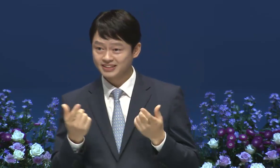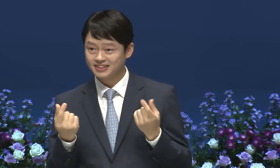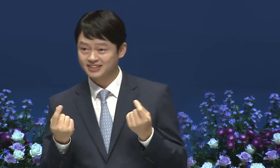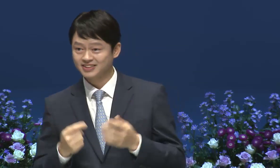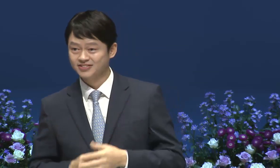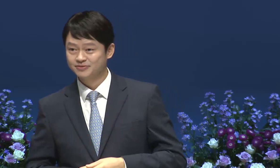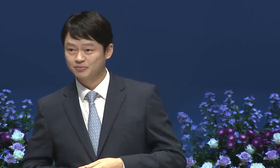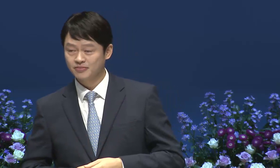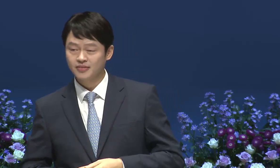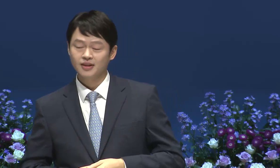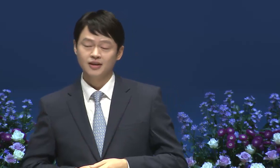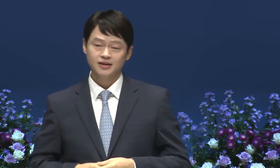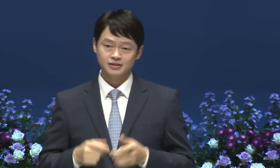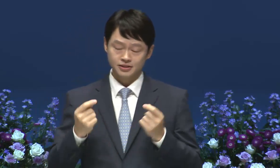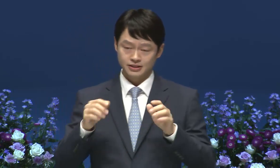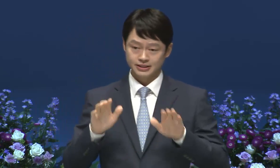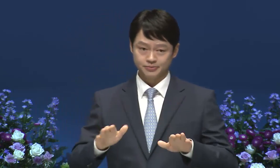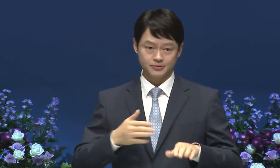소리를 전혀 들을 수 없습니다.